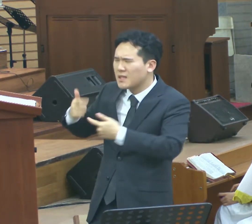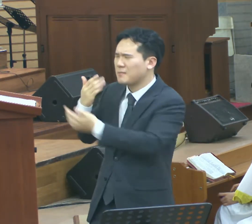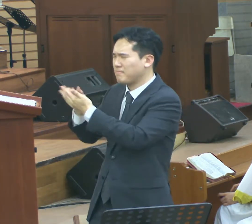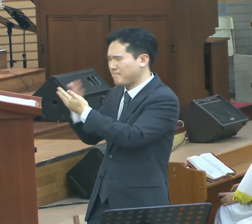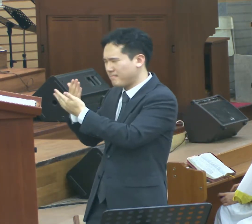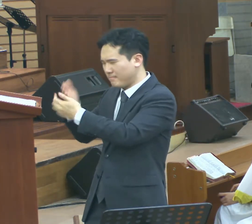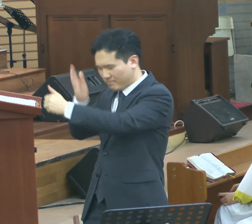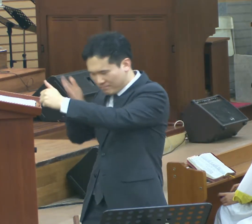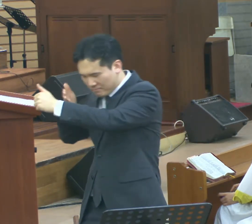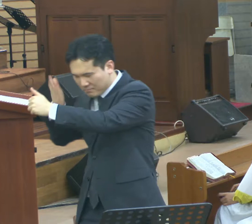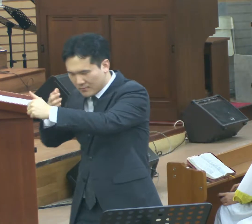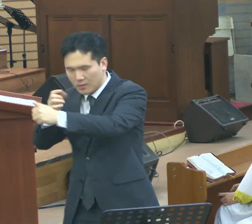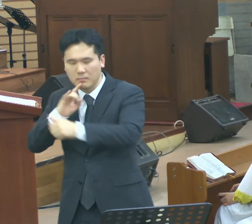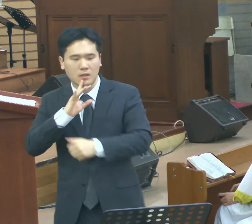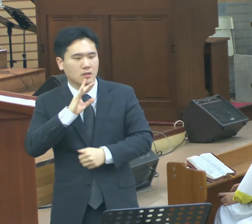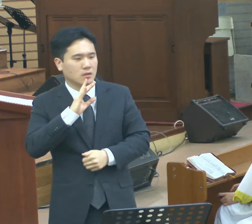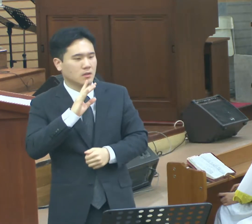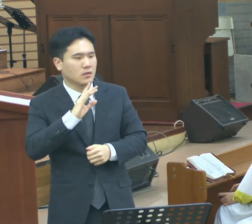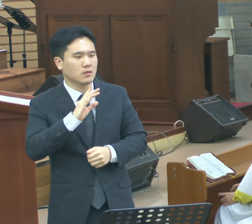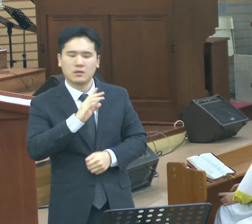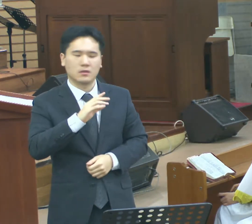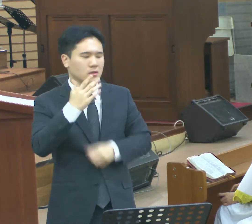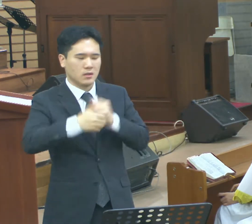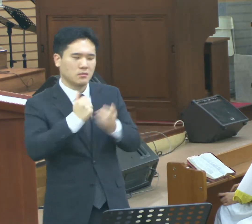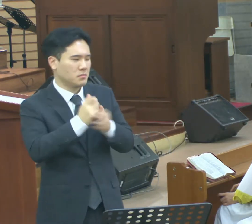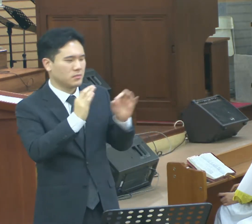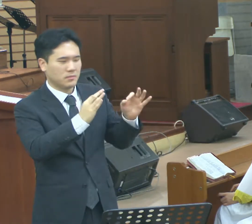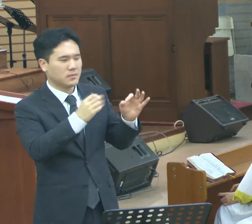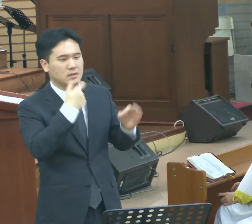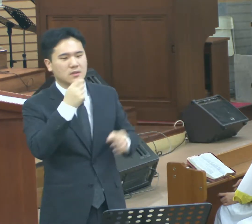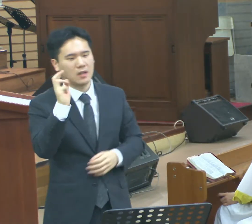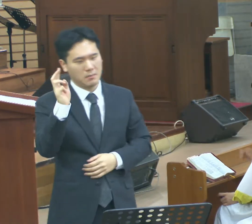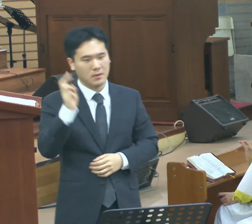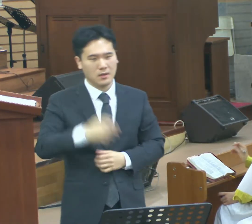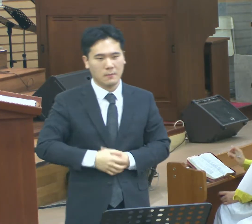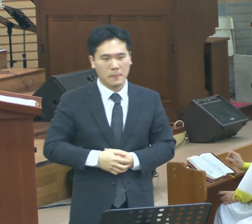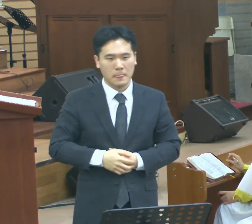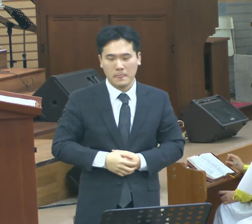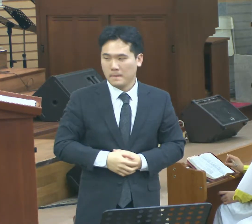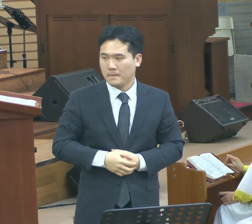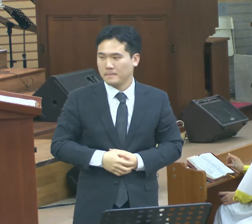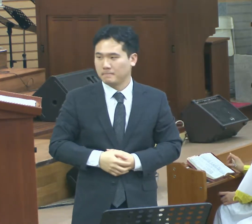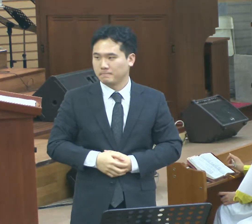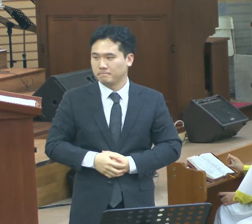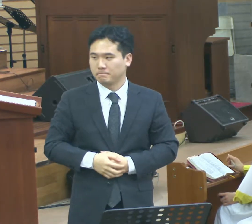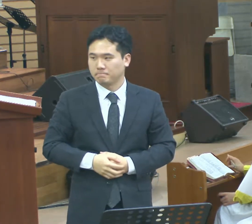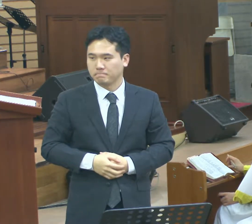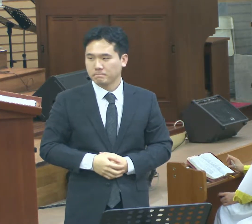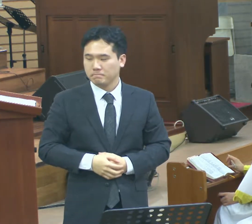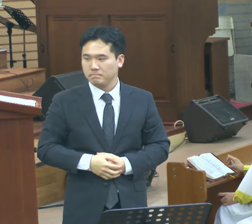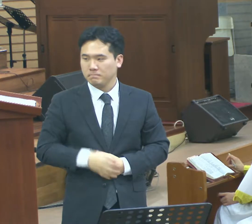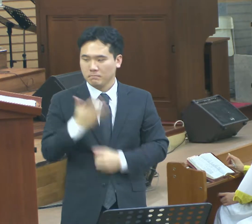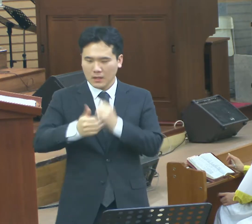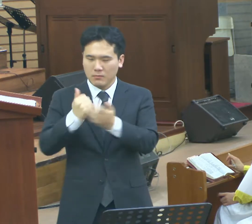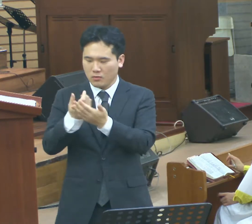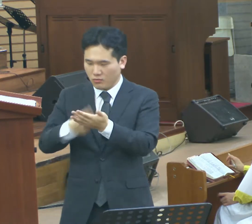되겠다, 구하지 않은 것까지 줘야 되겠다, 이런 마음을 갖게 하는 정신, 그것이 필요한 것이죠.